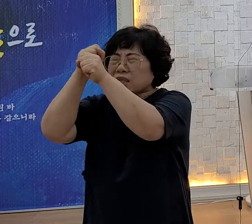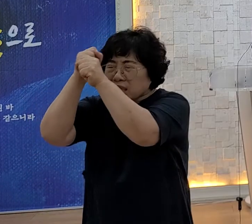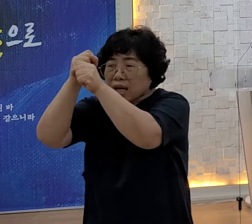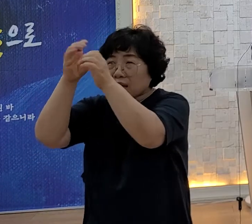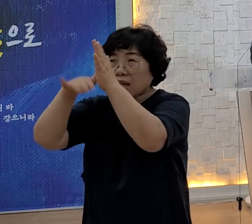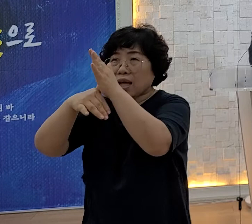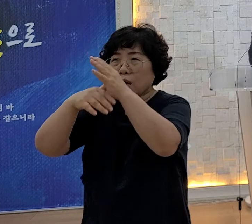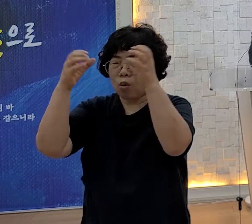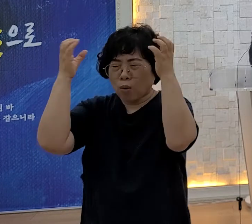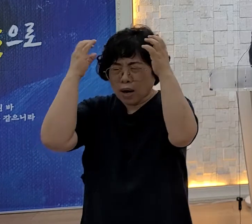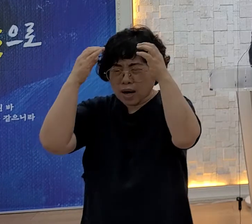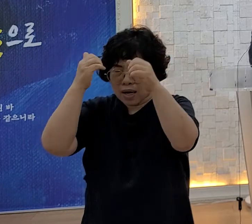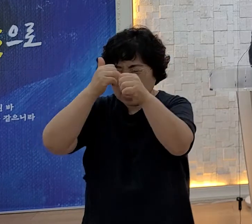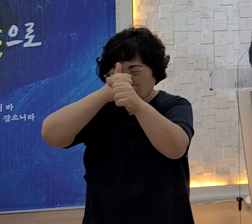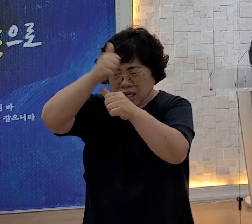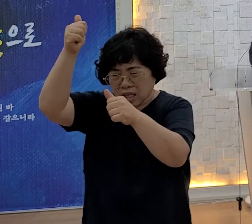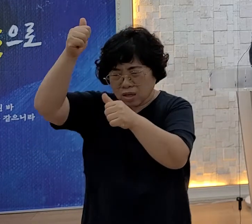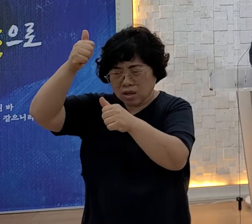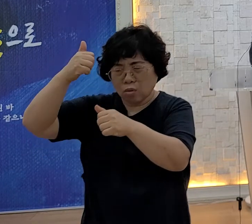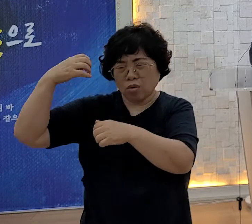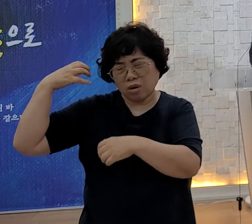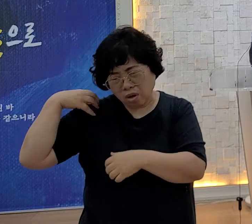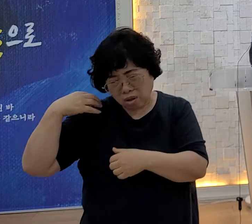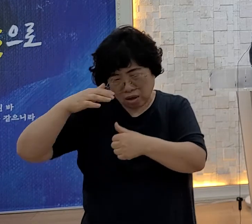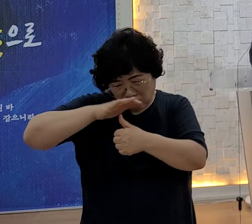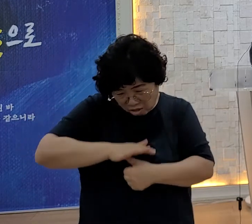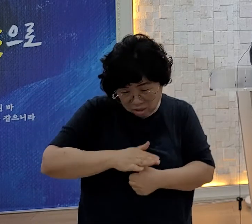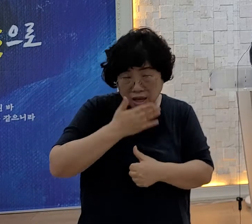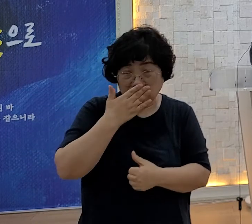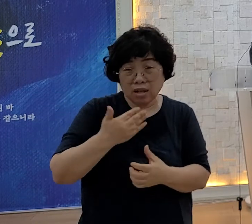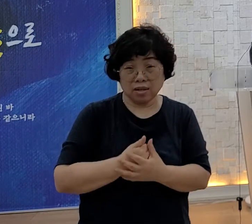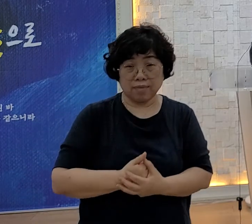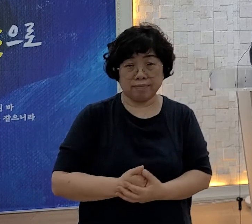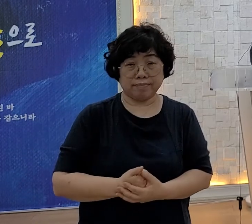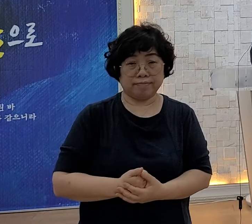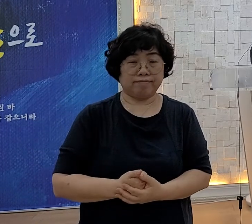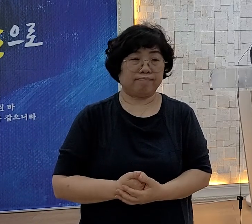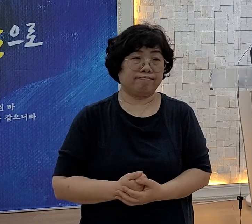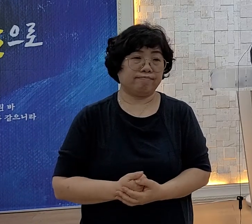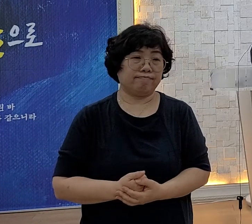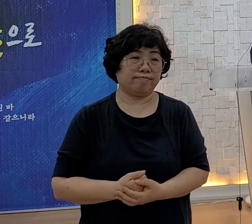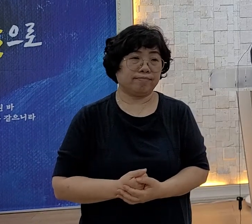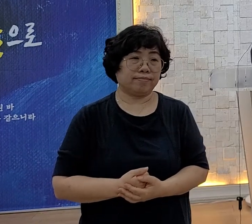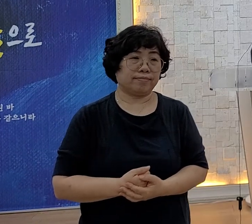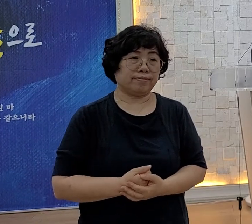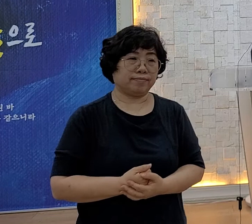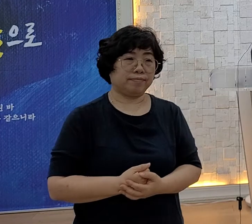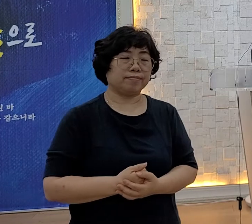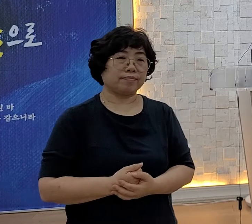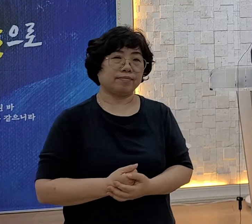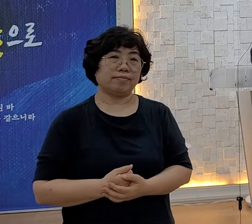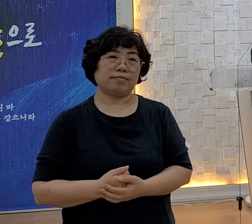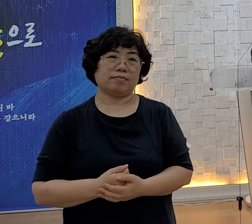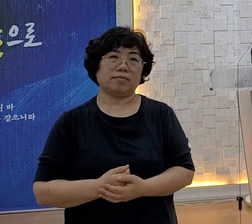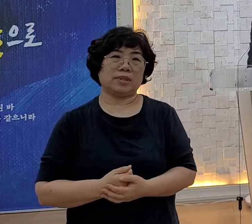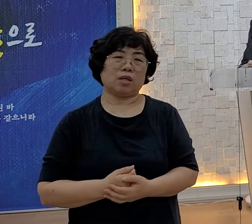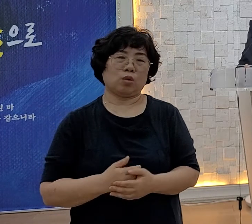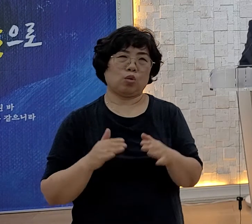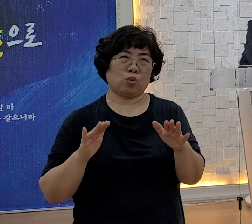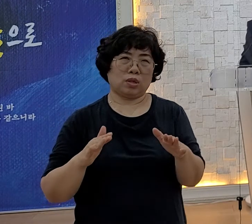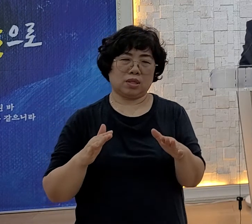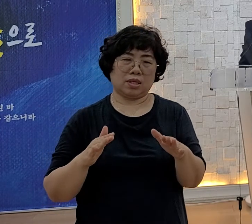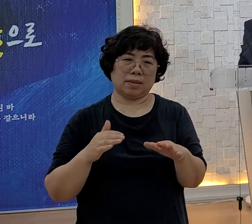이겨내고 완성될 수 있다라는 사실. 오늘 이것을 마지막으로 여러분들에게 주는 메시지입니다. 하나님